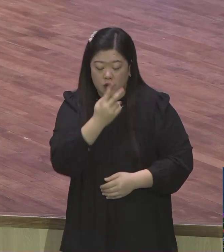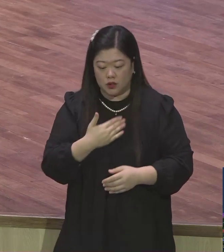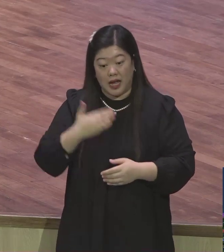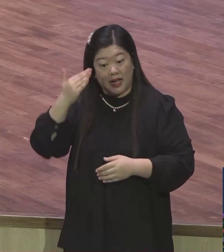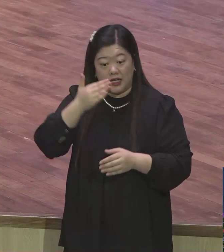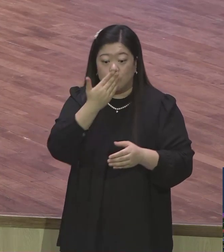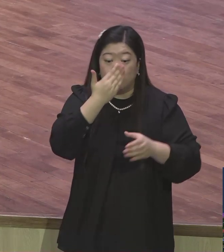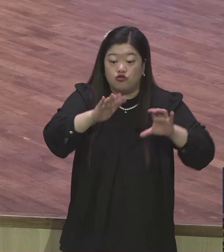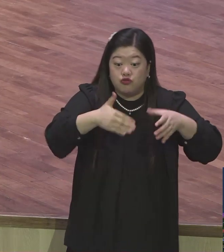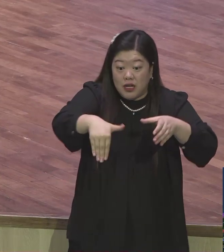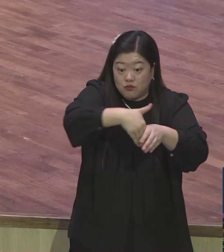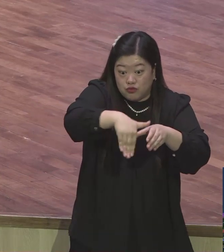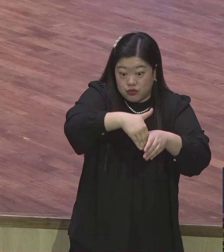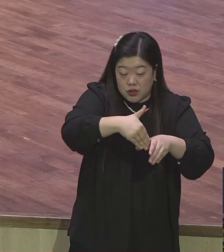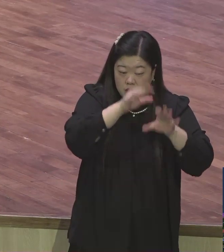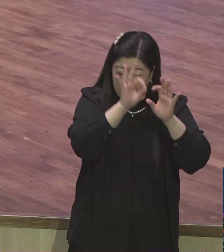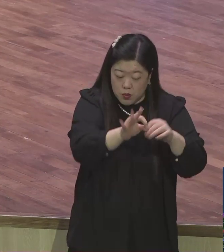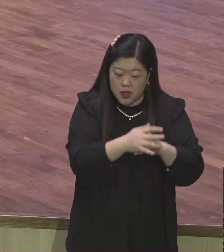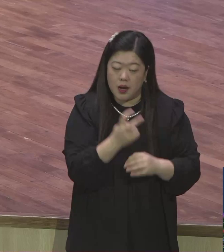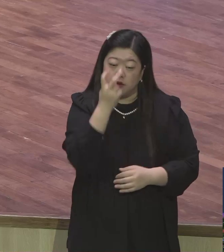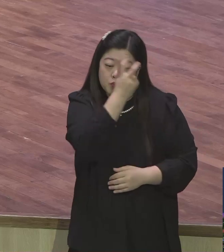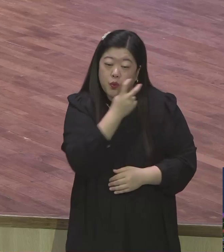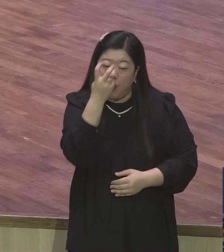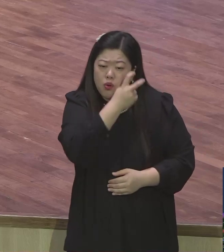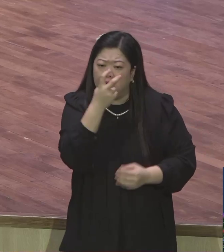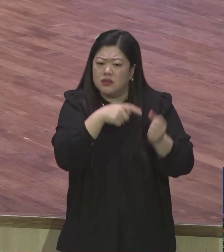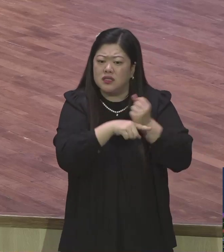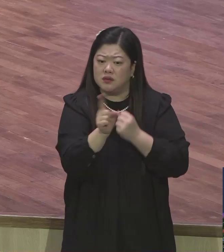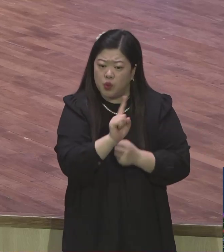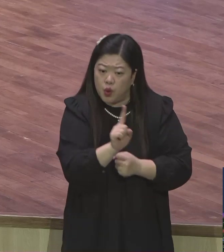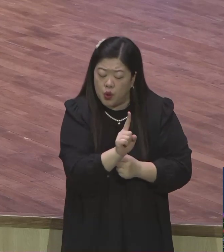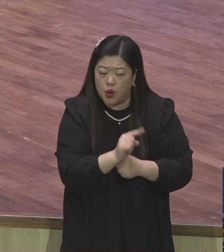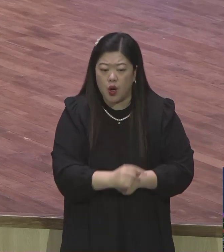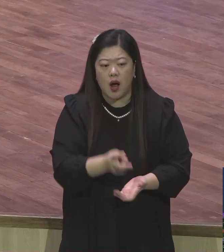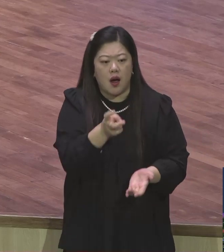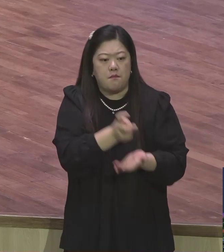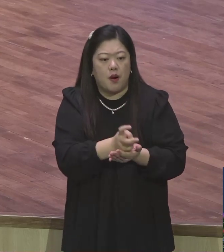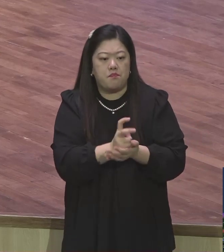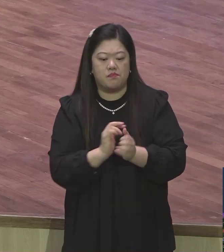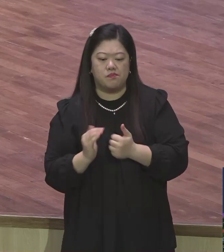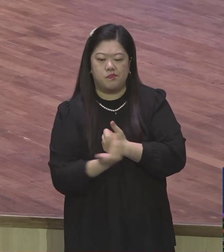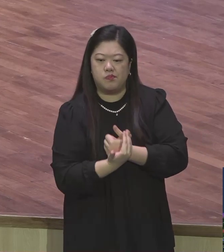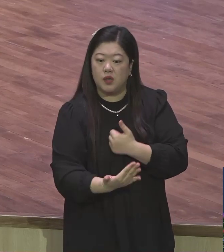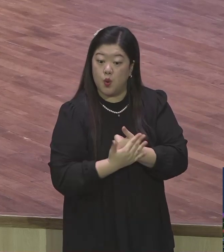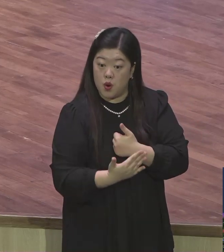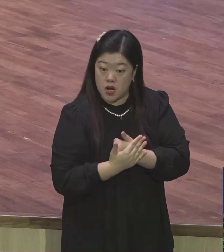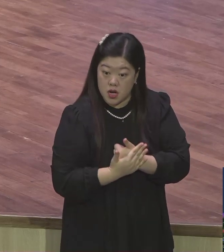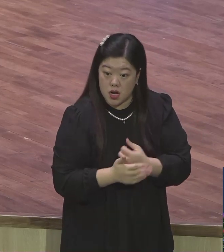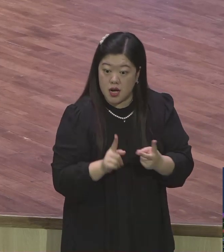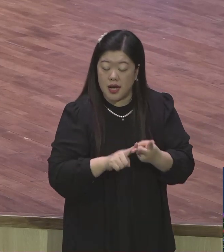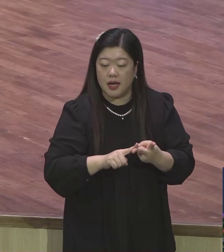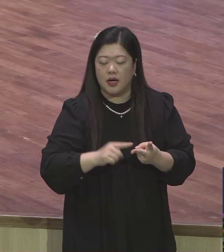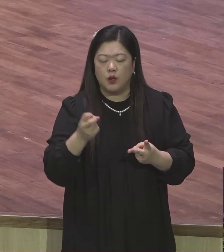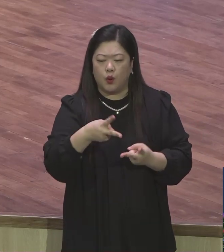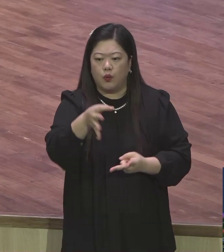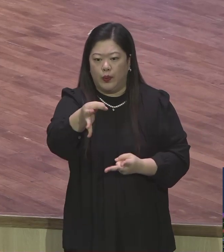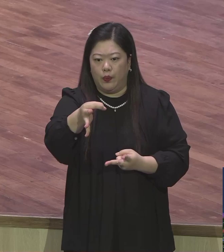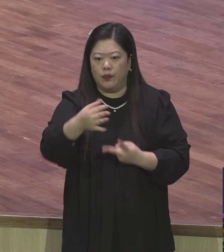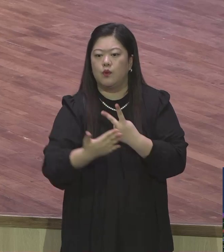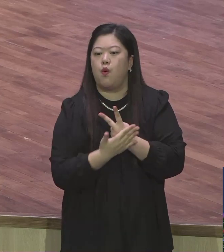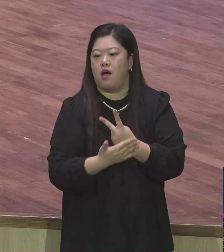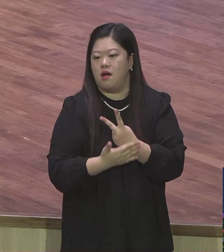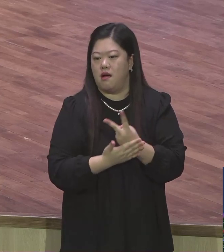공동체에서는요, 법률적 조력자나 물질적 후원자를 말합니다. 보호자란 말은